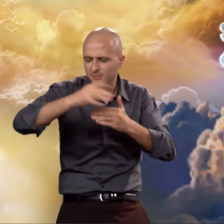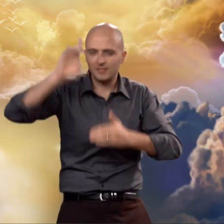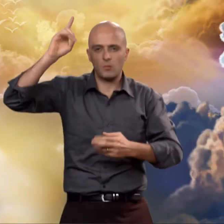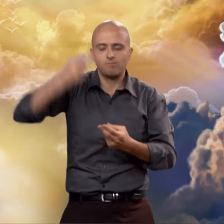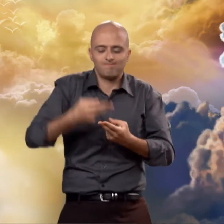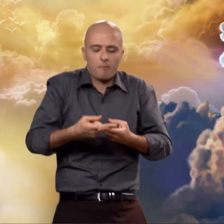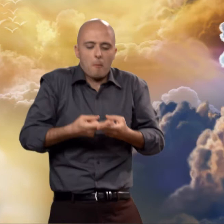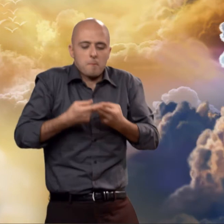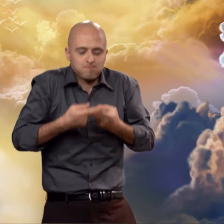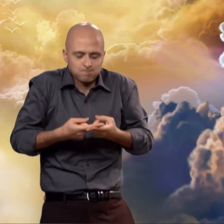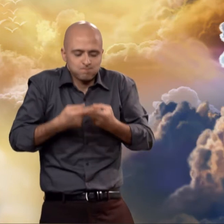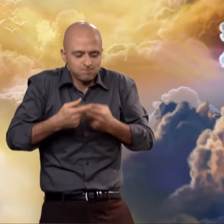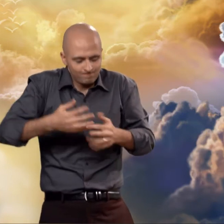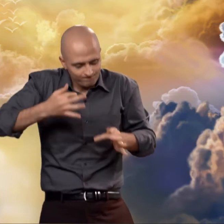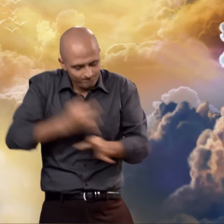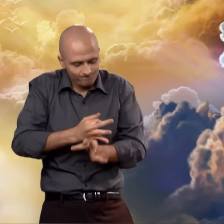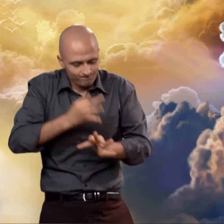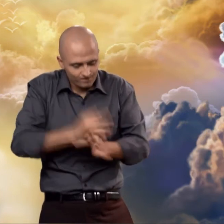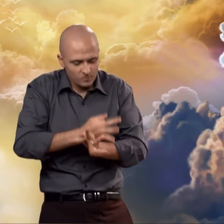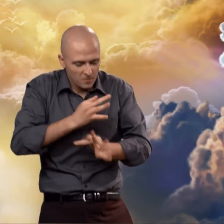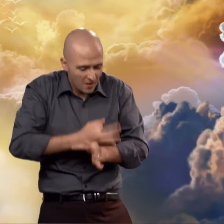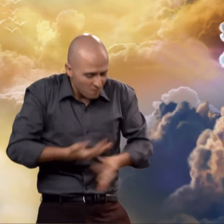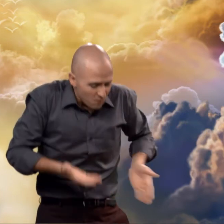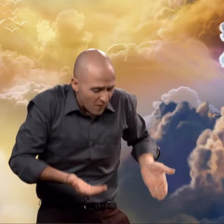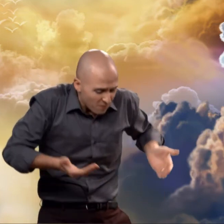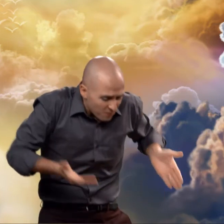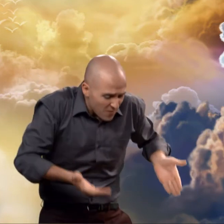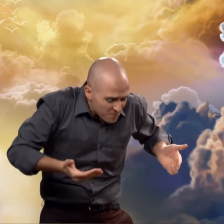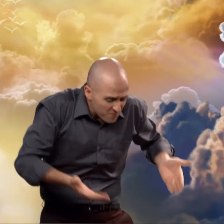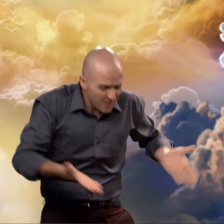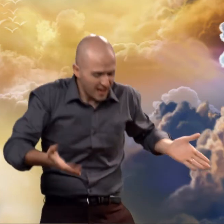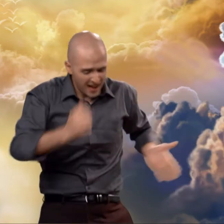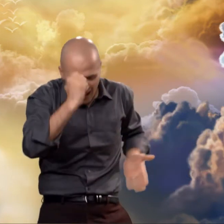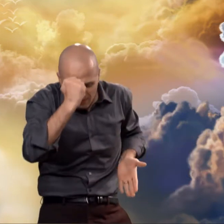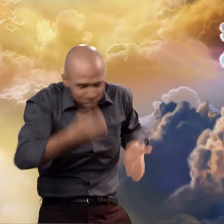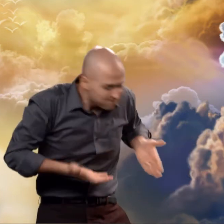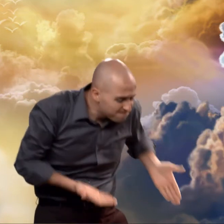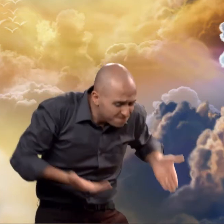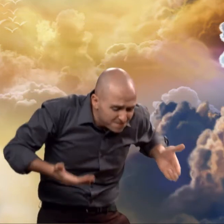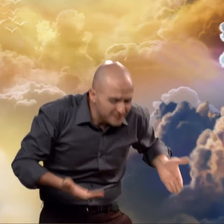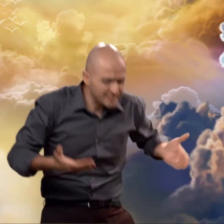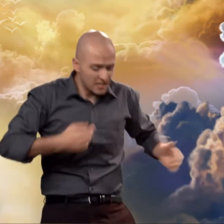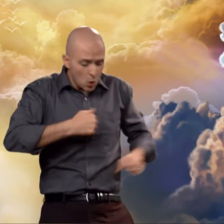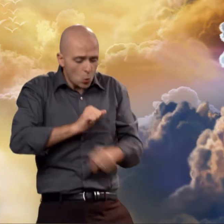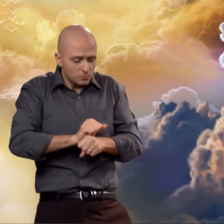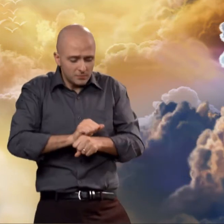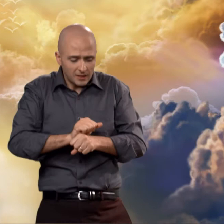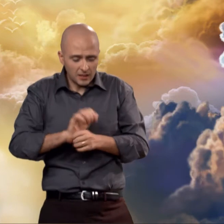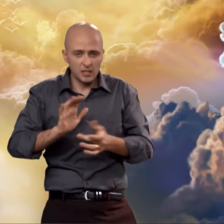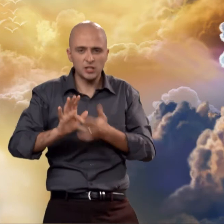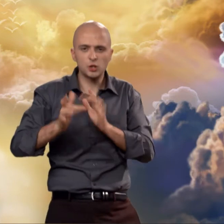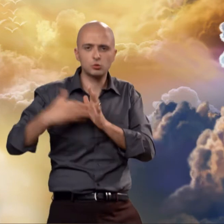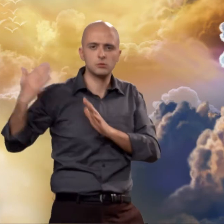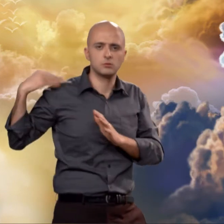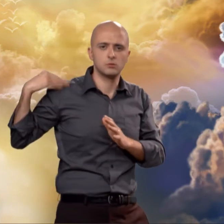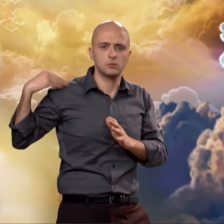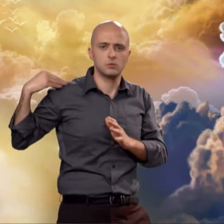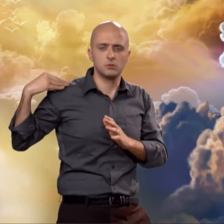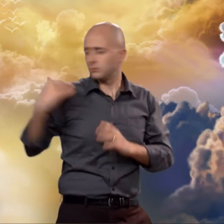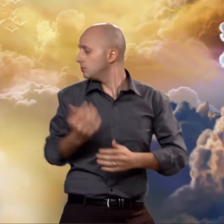nossos sofrimentos leves e momentâneos estão produzindo para nós uma glória eterna que pesa mais do que todos eles.